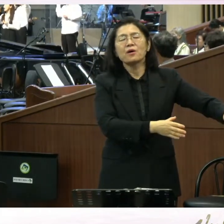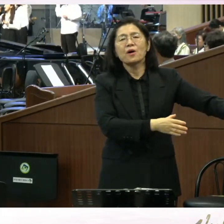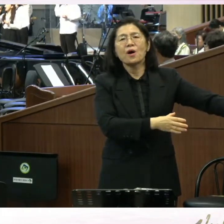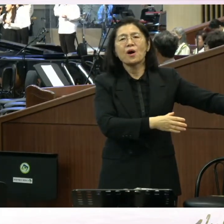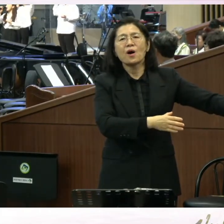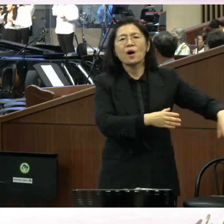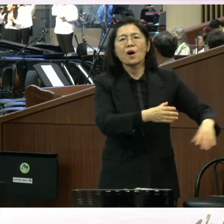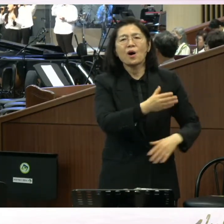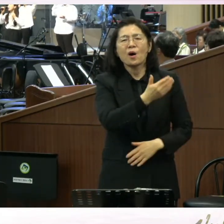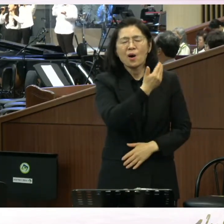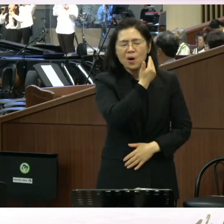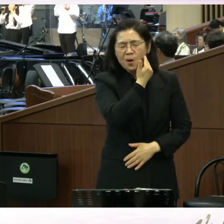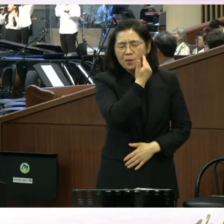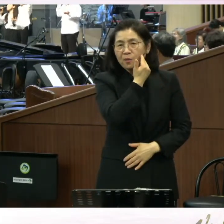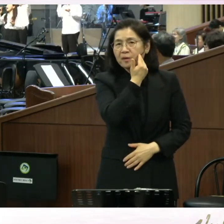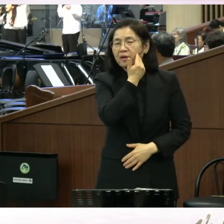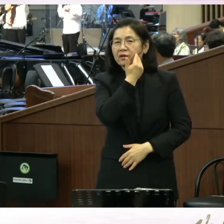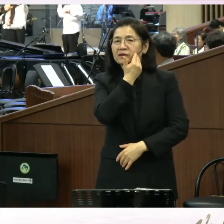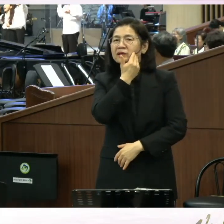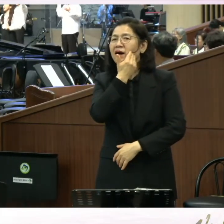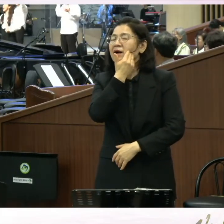버림받고